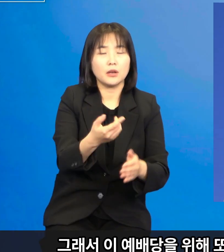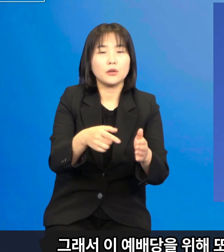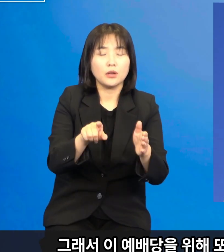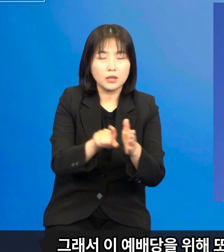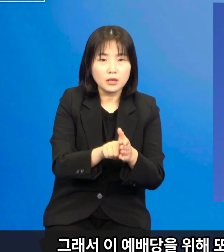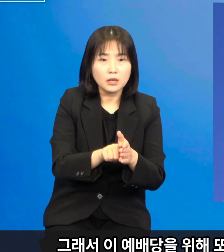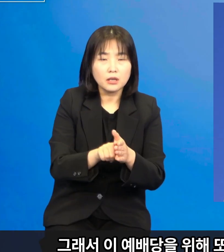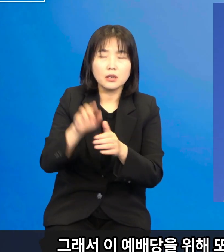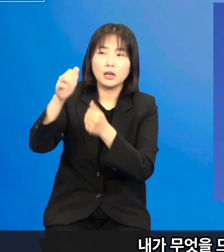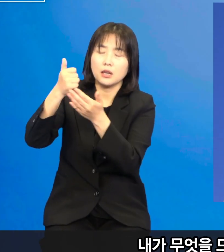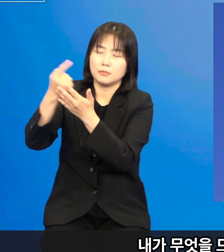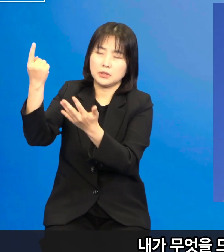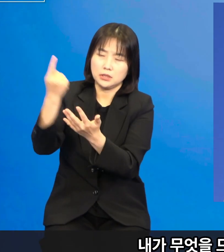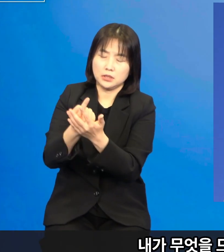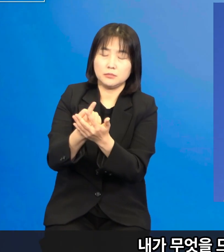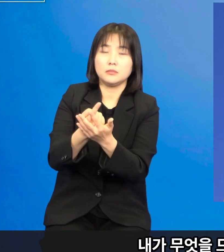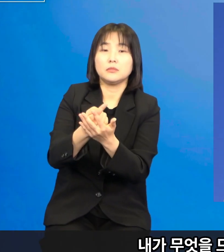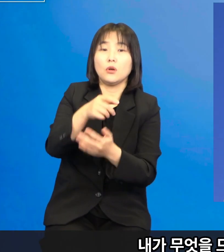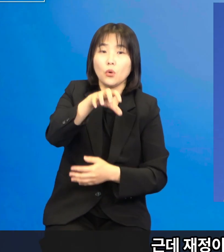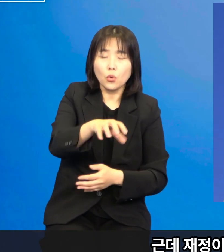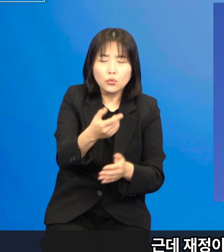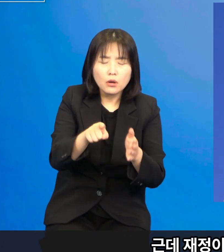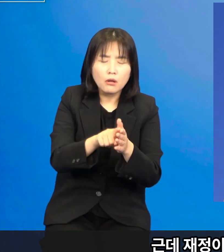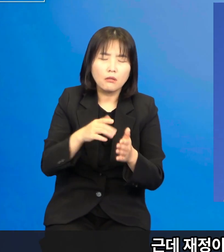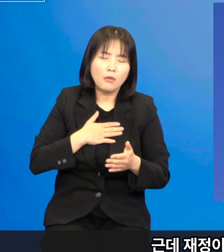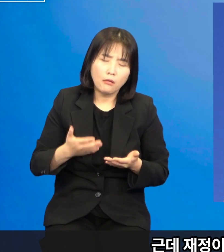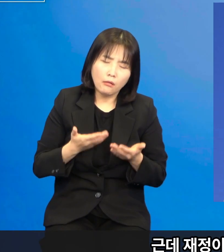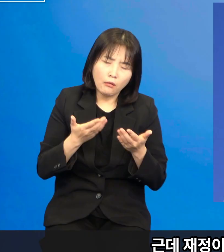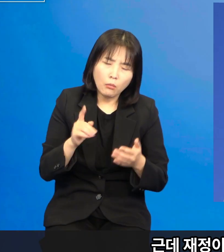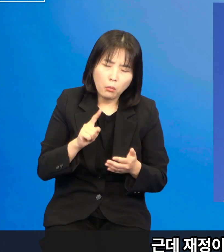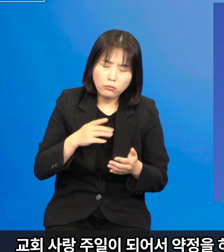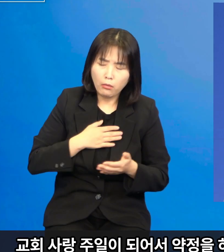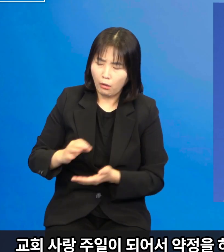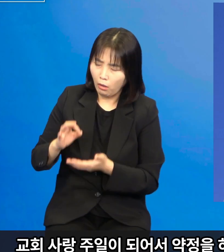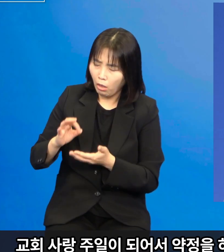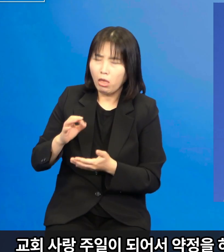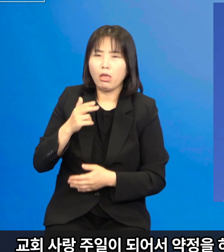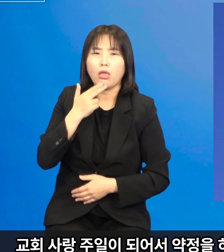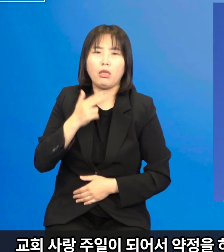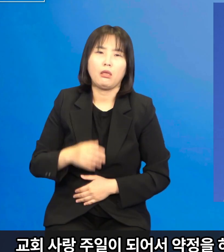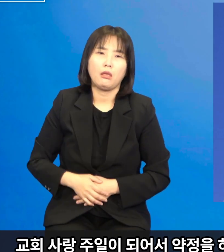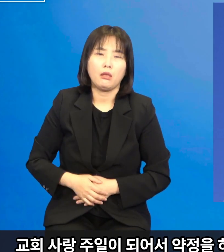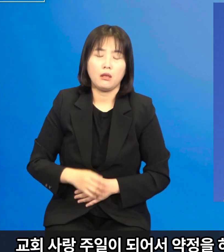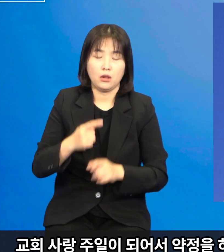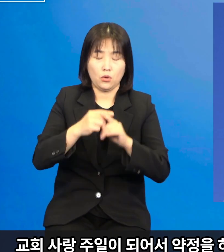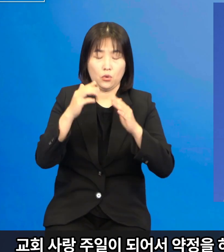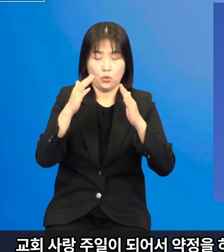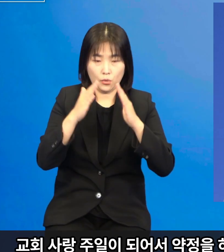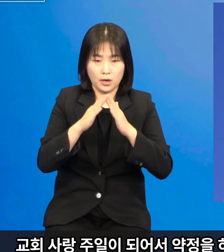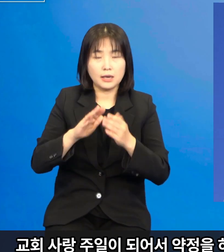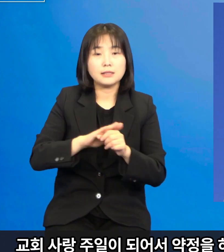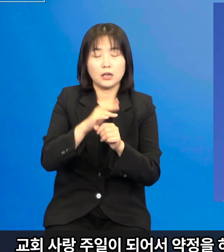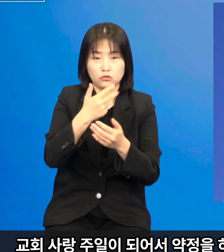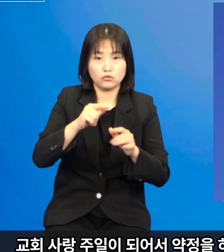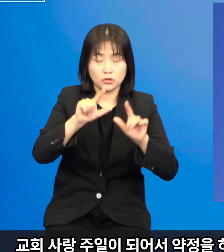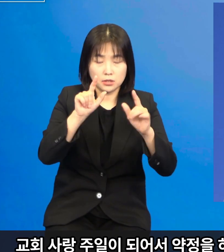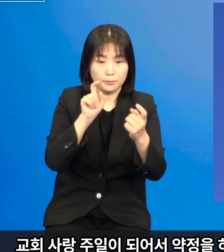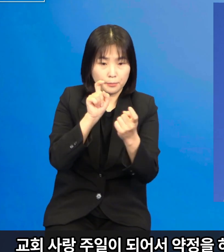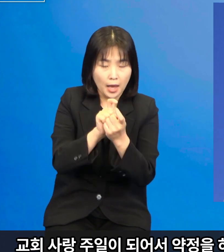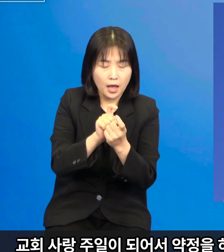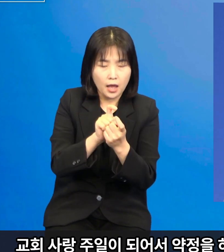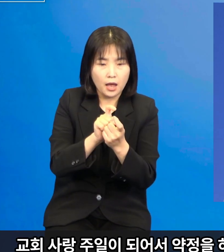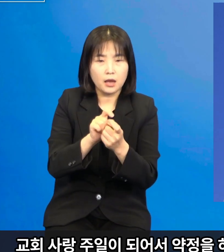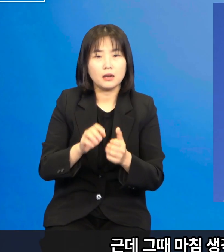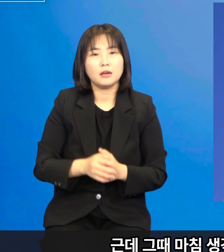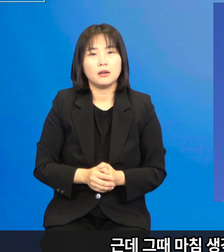또 하나님 임재하는 곳을 위해 내가 무엇을 드릴 수 있을까? 근데 재정이 없는 거예요. 교회사랑 주일이 되어서 약정을 하는데 재정이